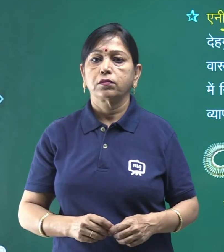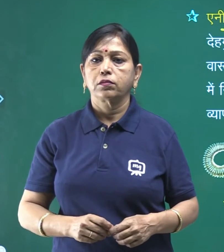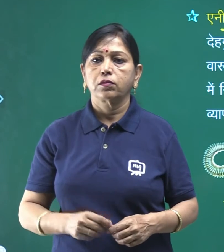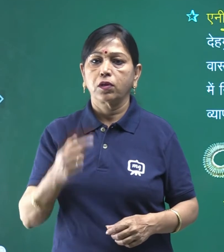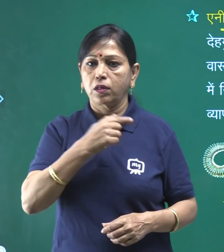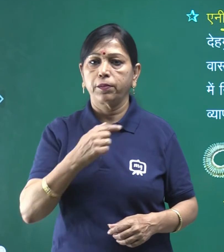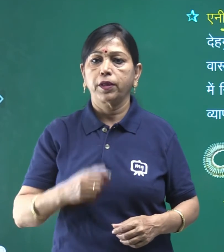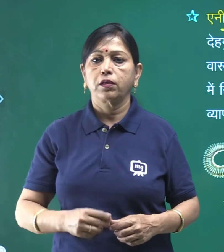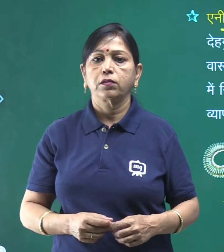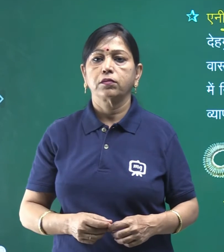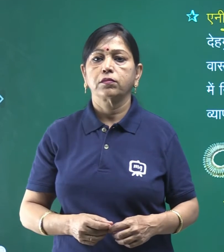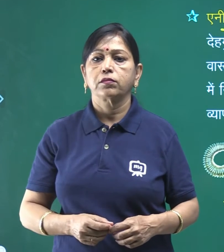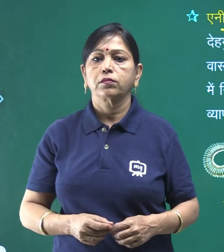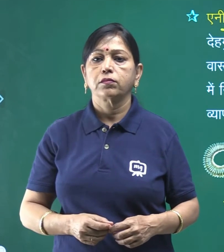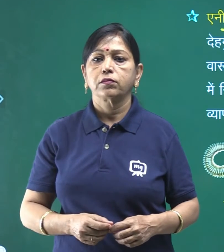इनमें